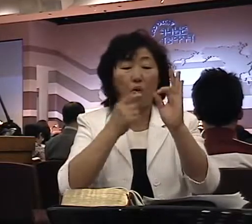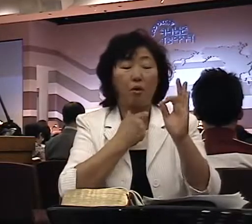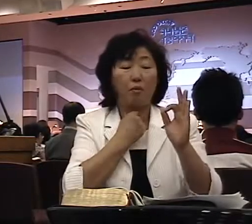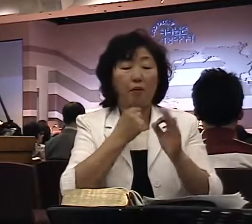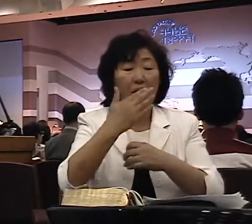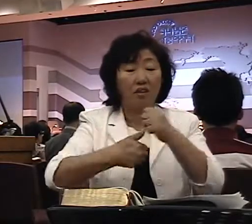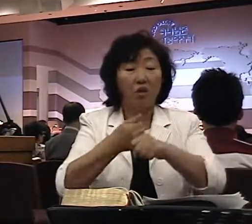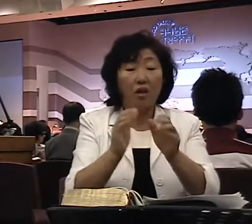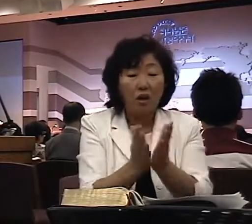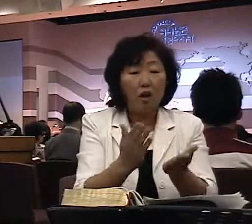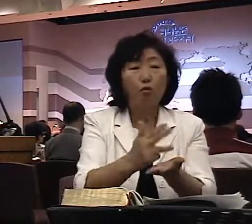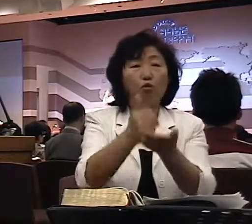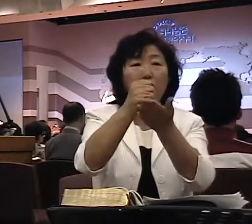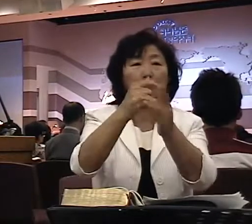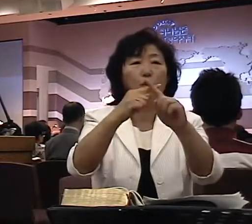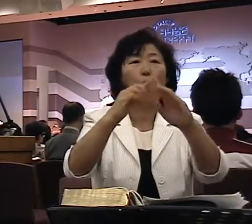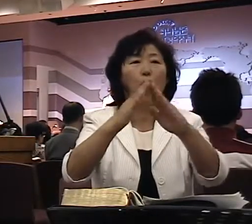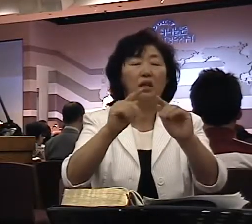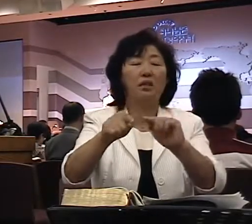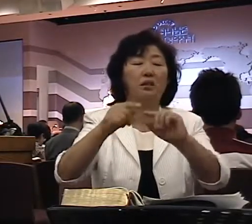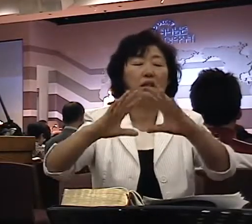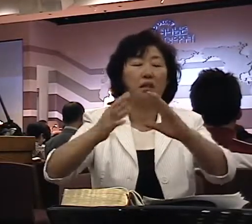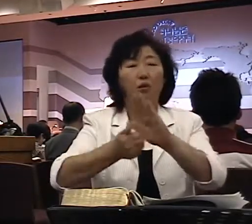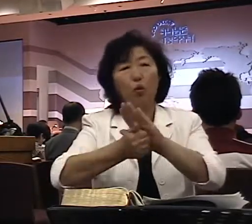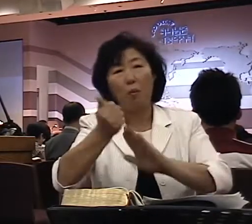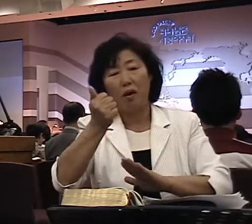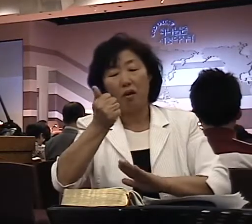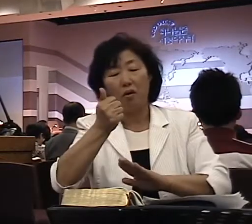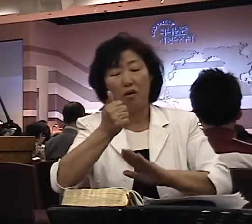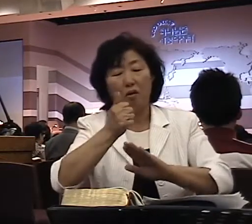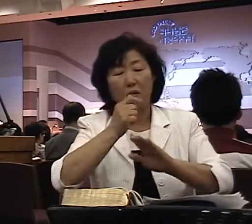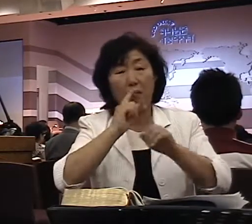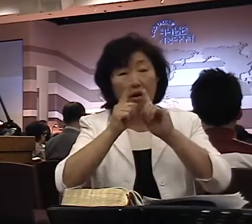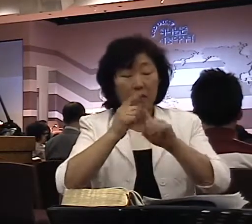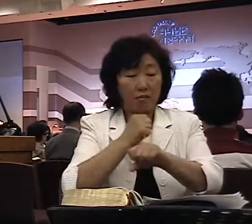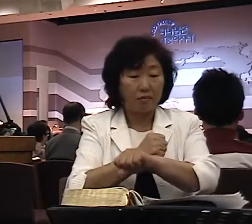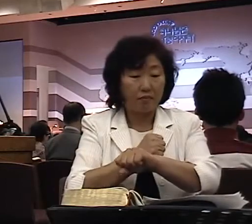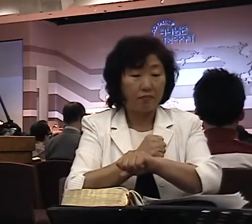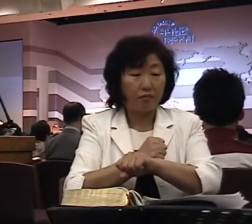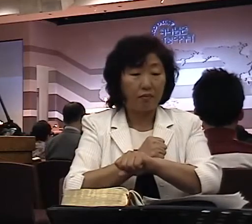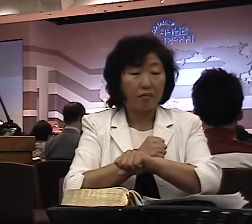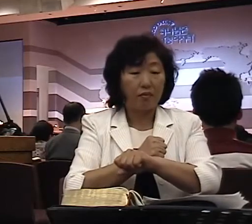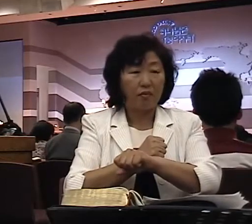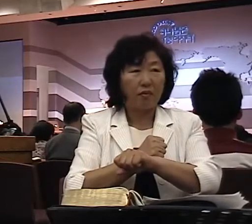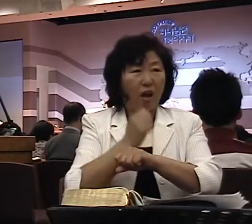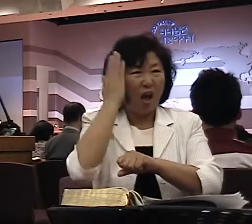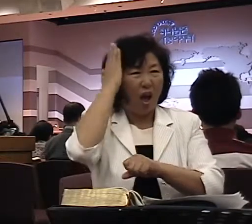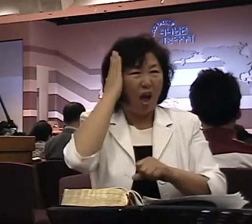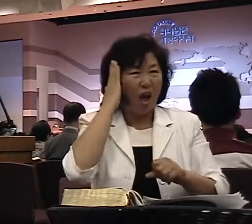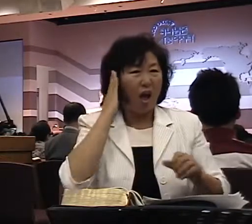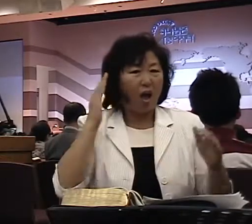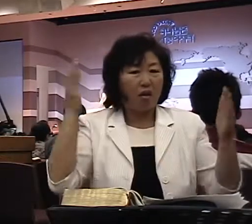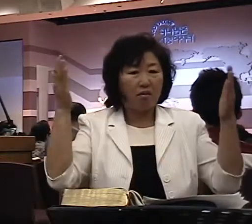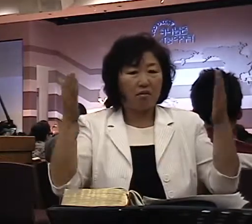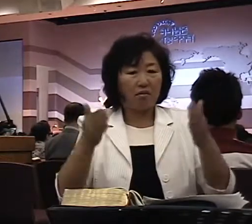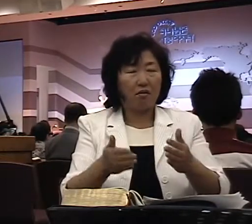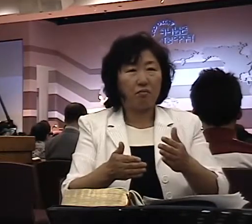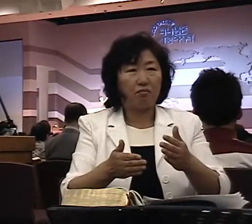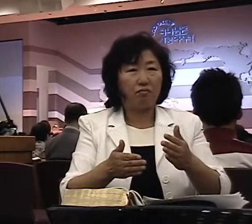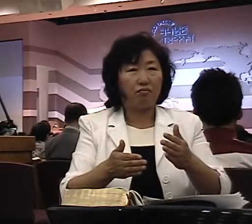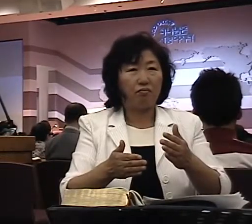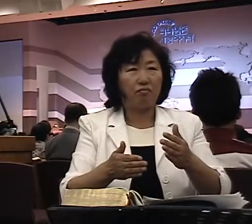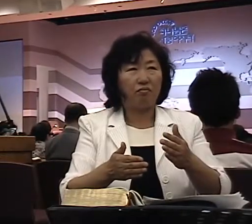성경에는 주님의 교회가 이 세상의 소망이라고 말씀을 하십니다. 누의 권세를 이길 수 있는 능력이